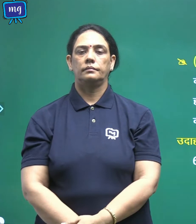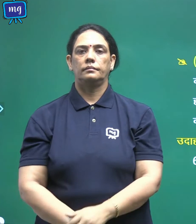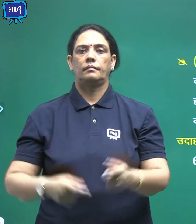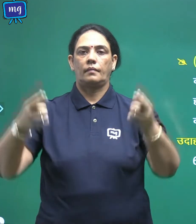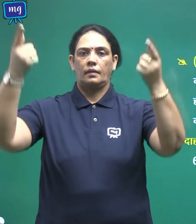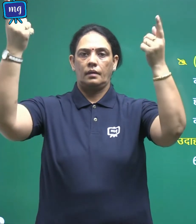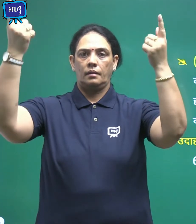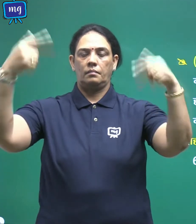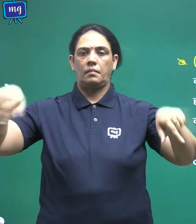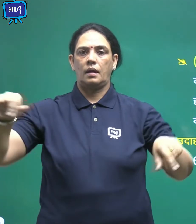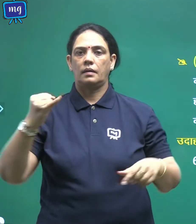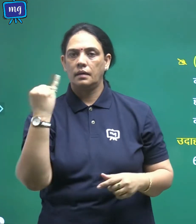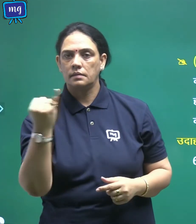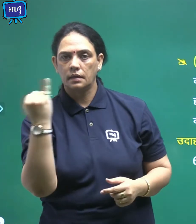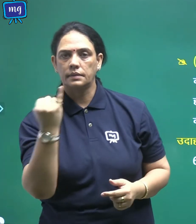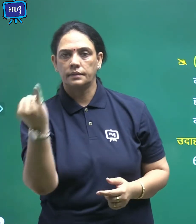विभाज्यता की जांच।